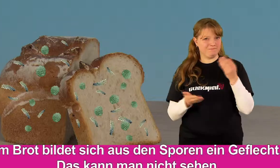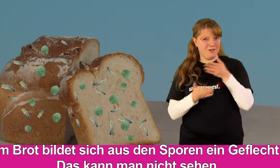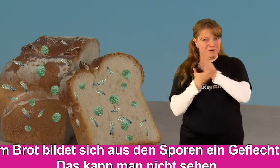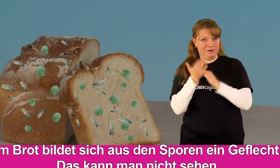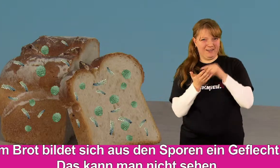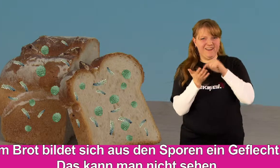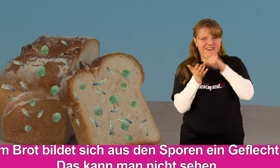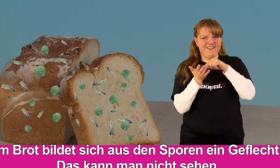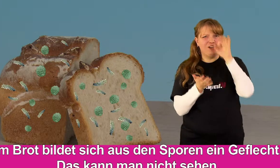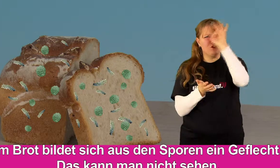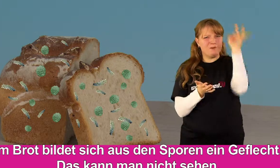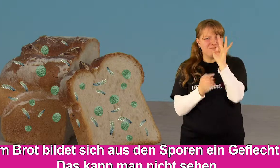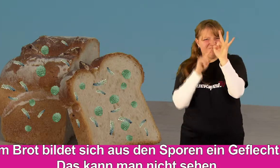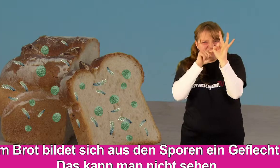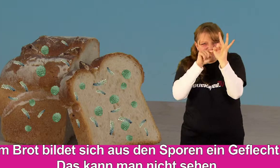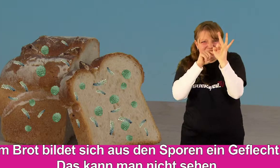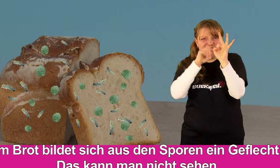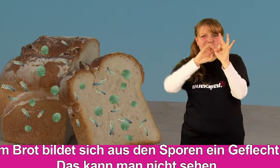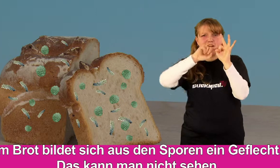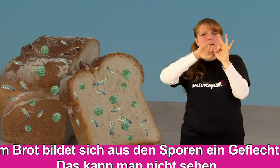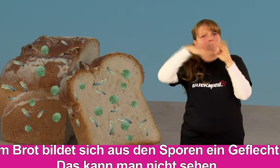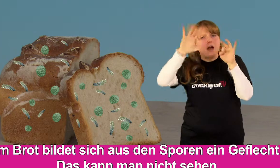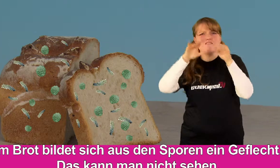Im Brot bildet sich aus den Sporen ein Geflecht.